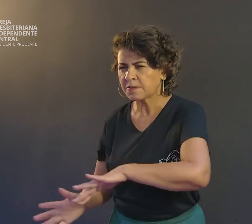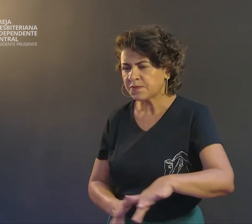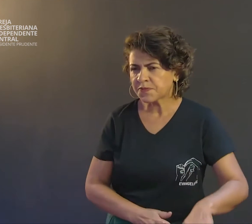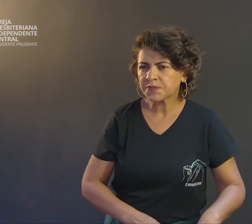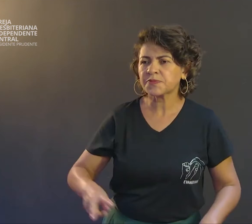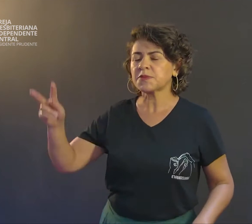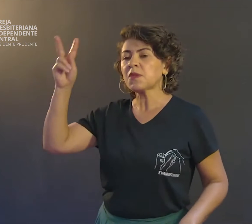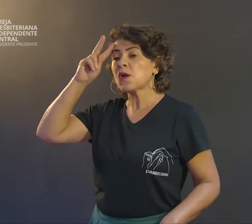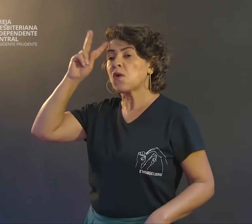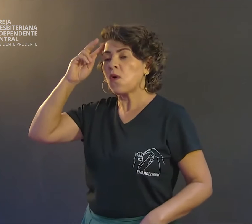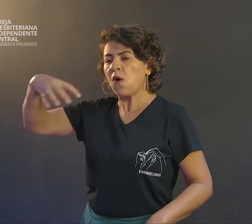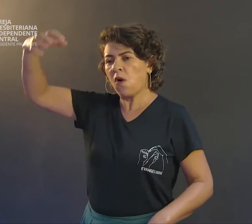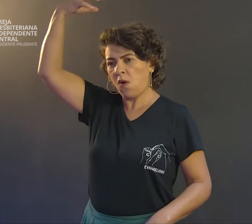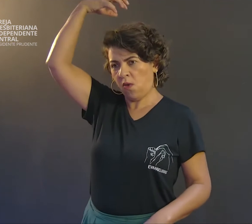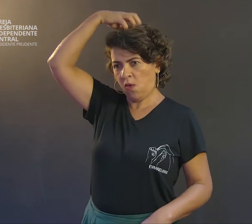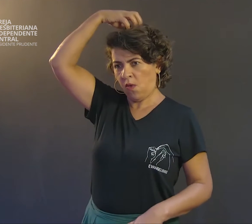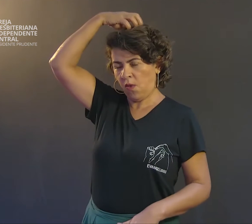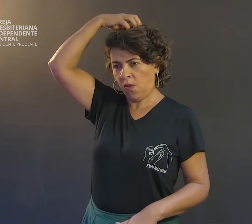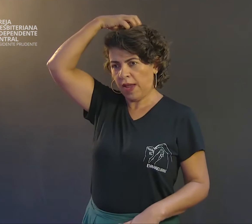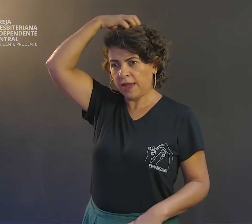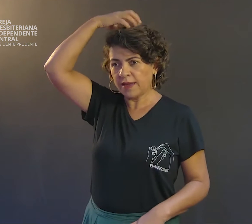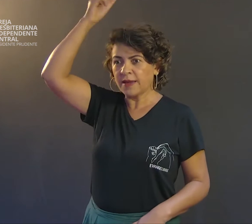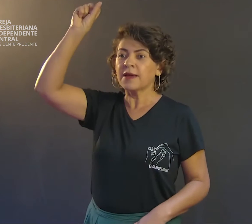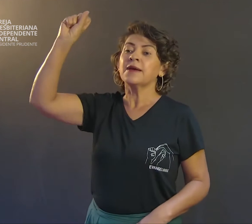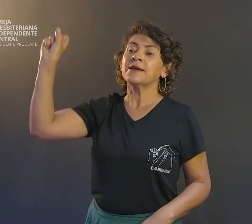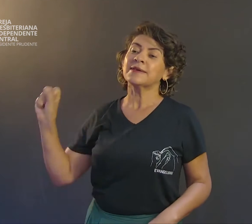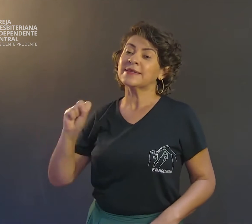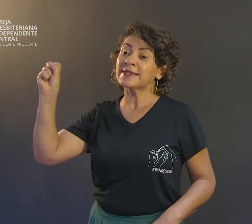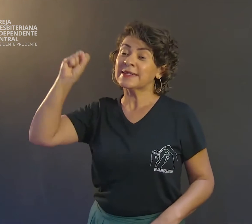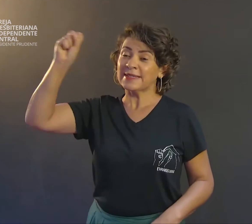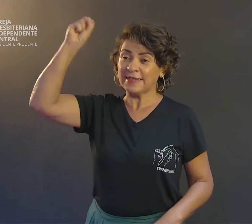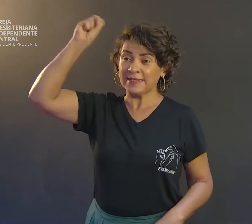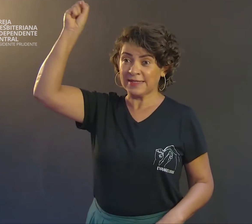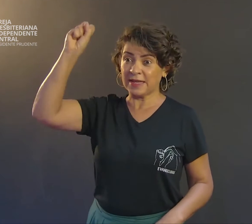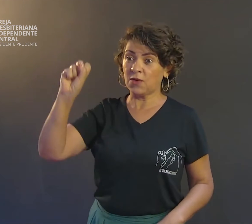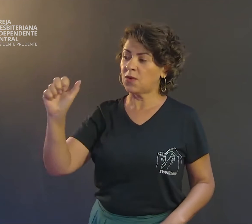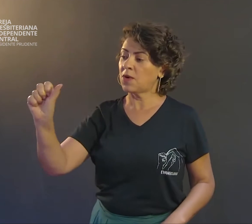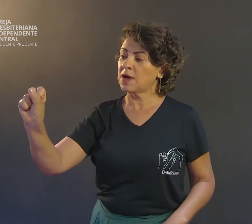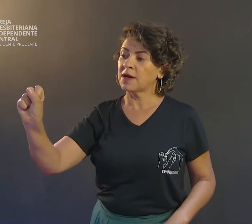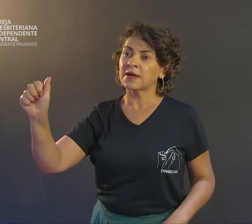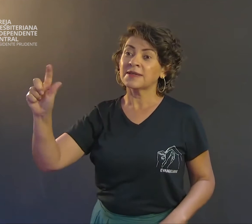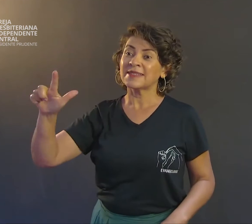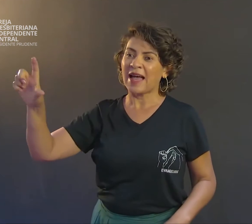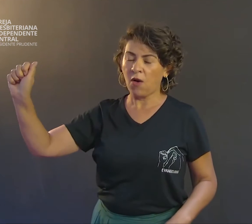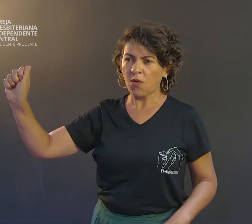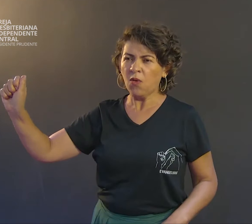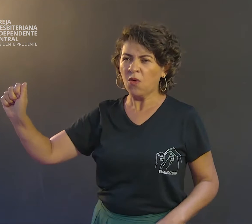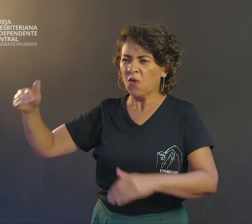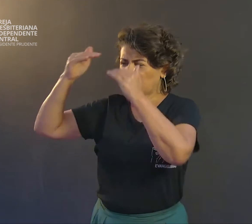Deus. Entretanto, Saul preferiu desobedecer ao Senhor diversas